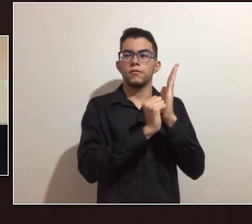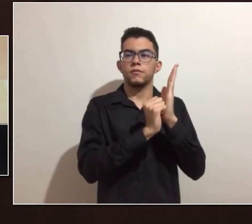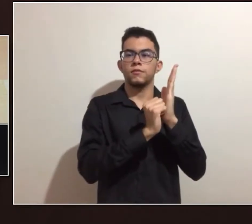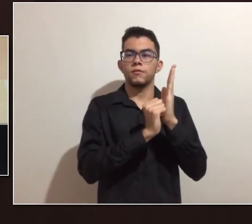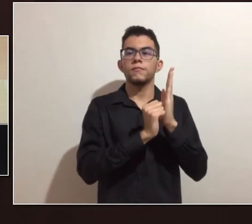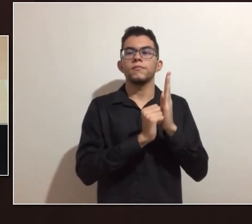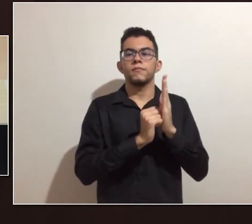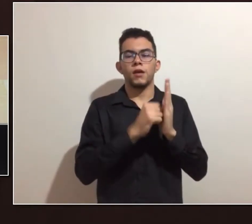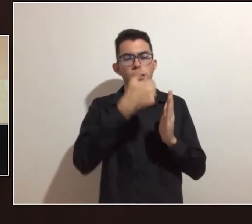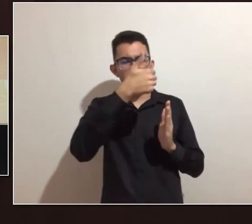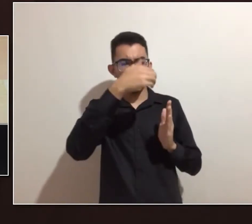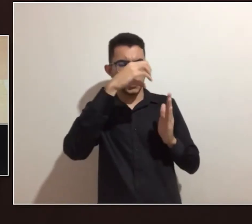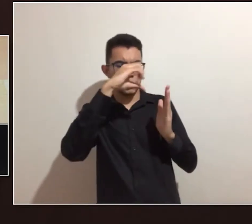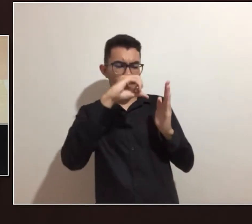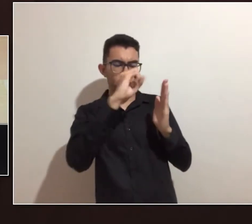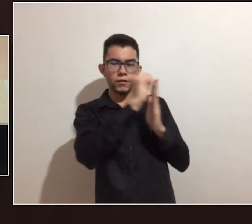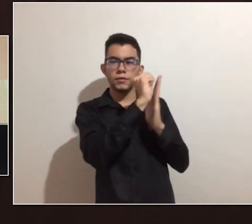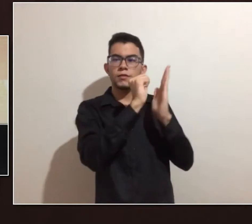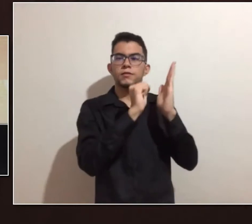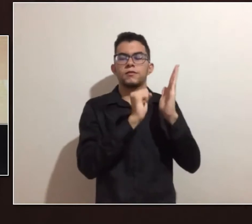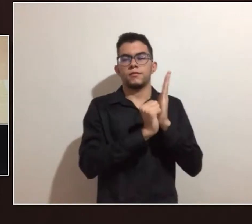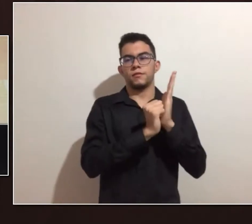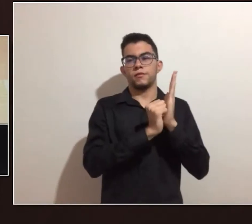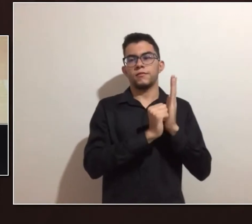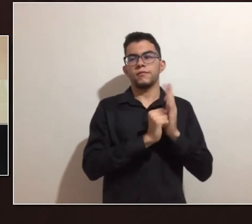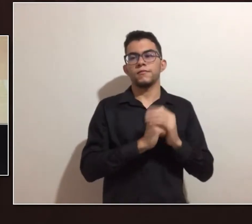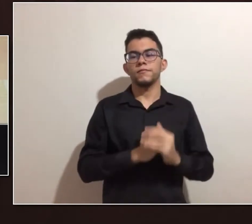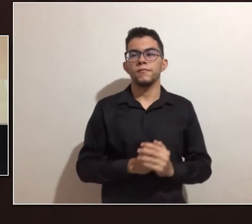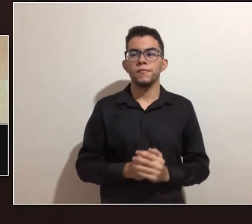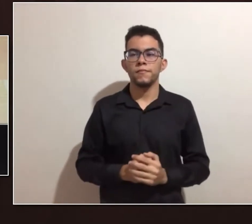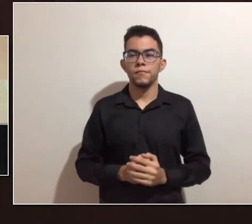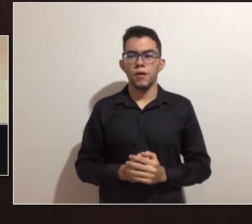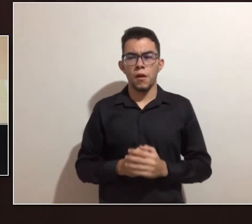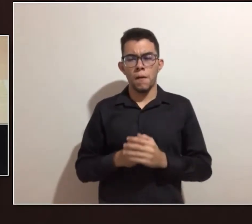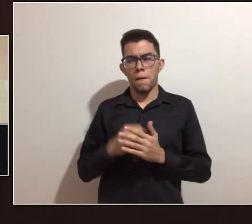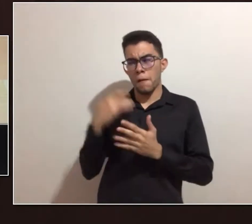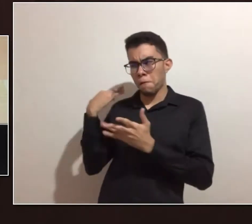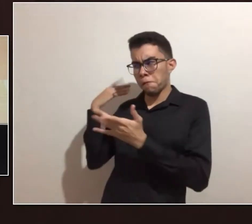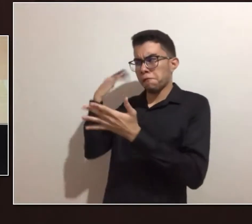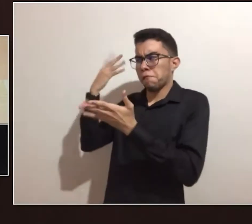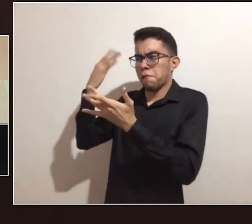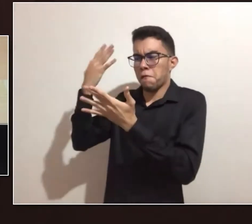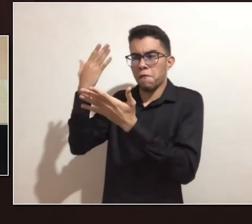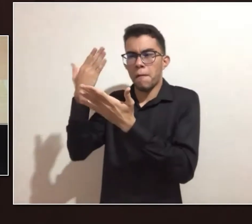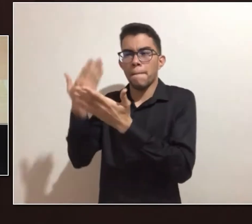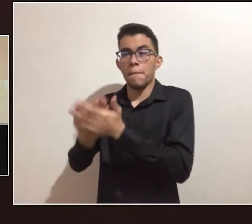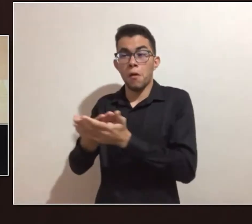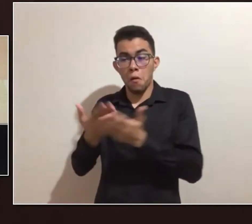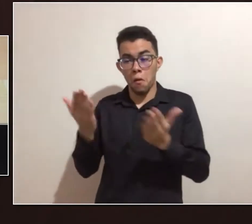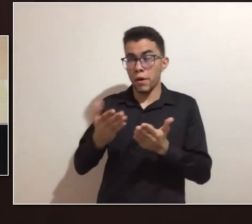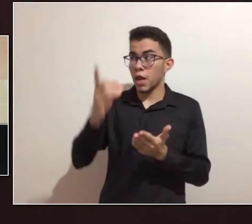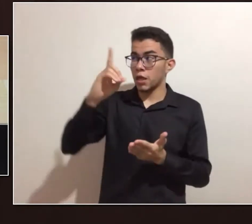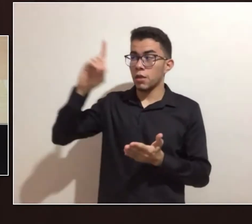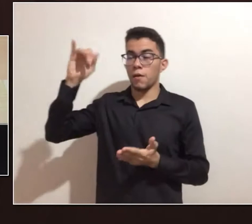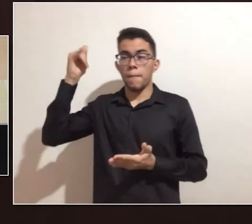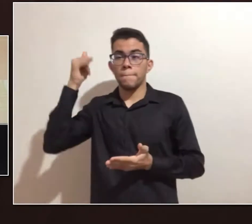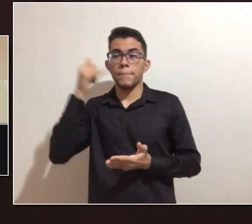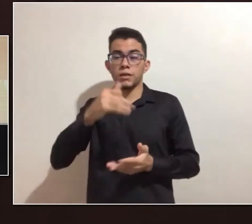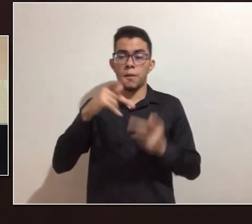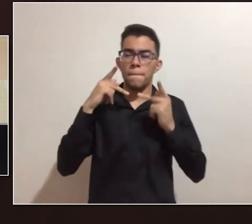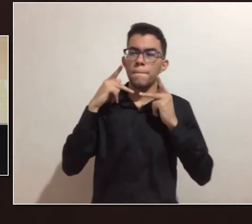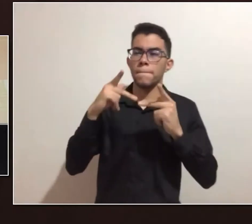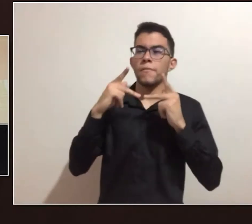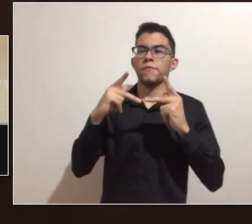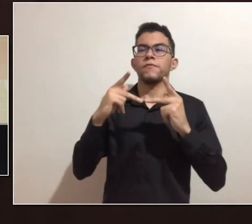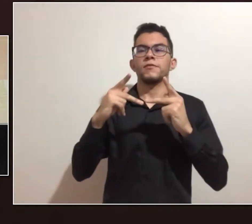voltou a falar palavra profética no nosso meio, E como você sabe que essa palavra